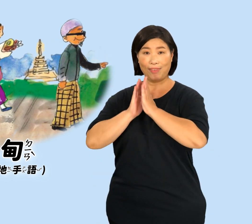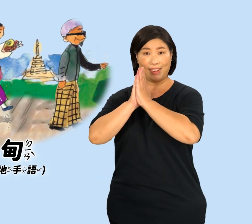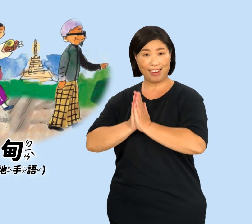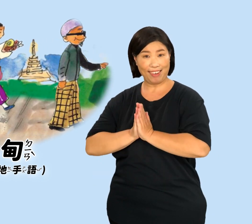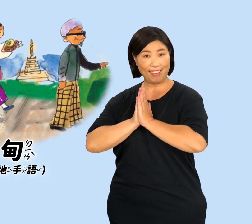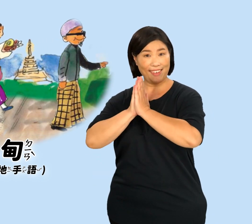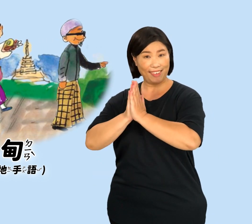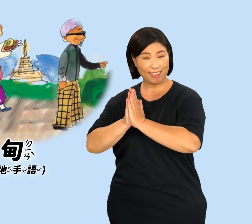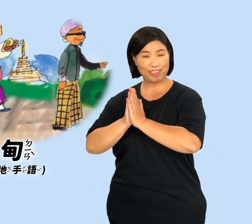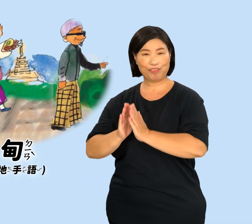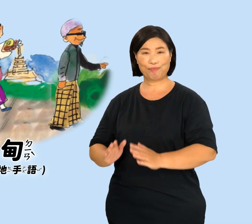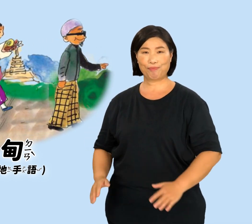缅甸。